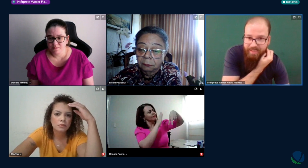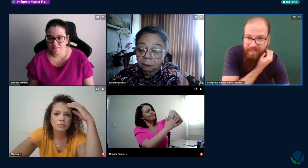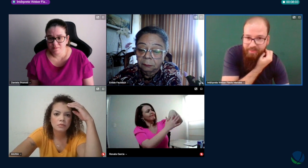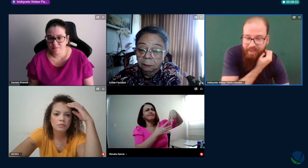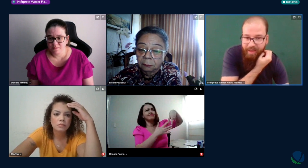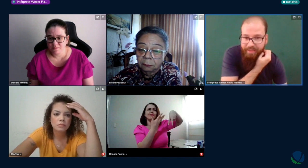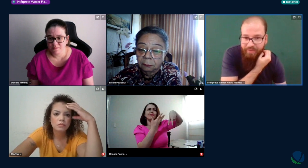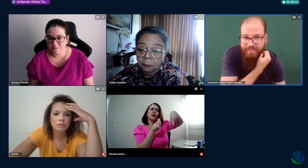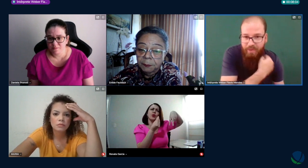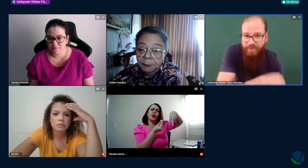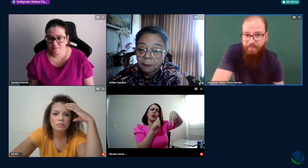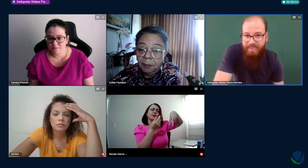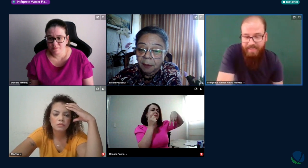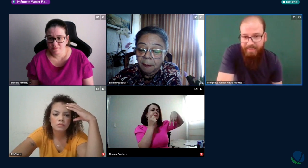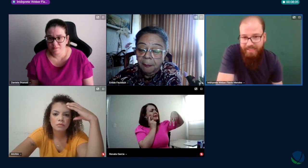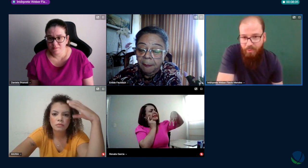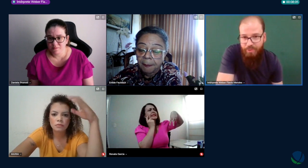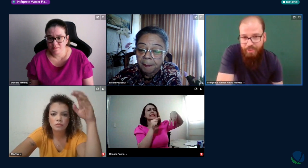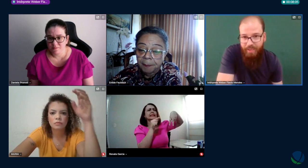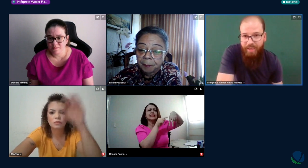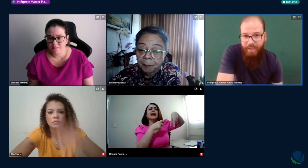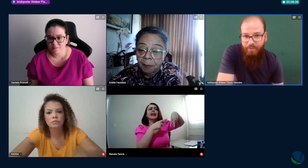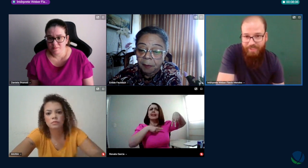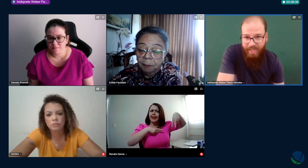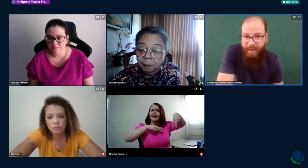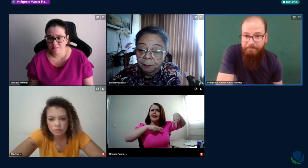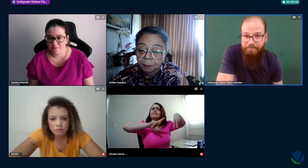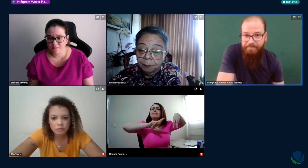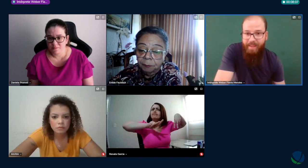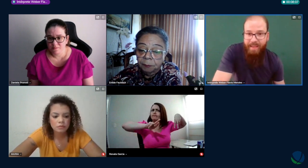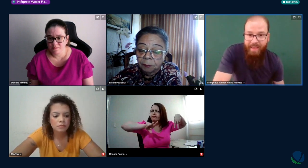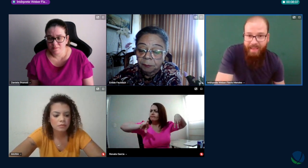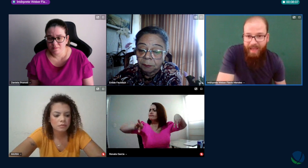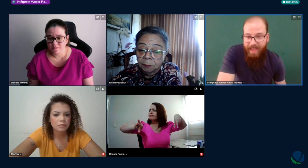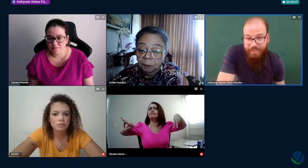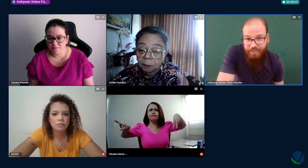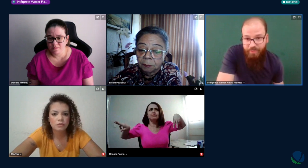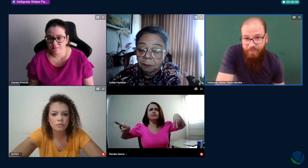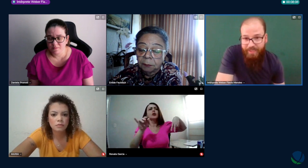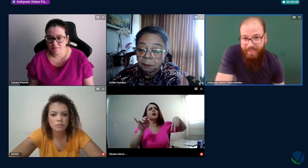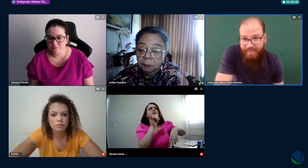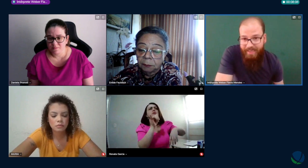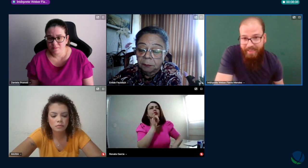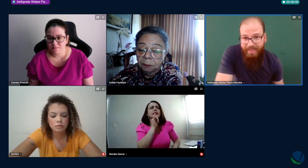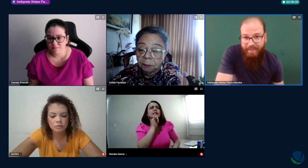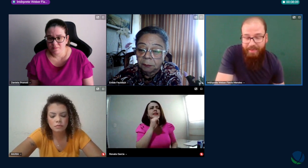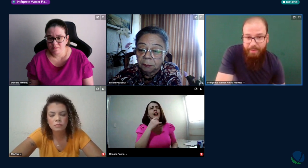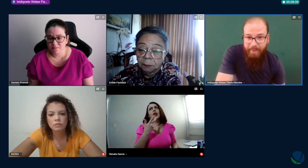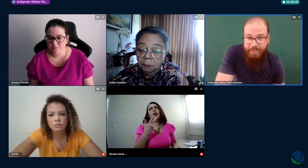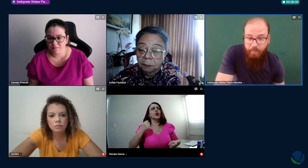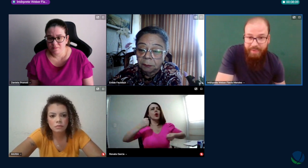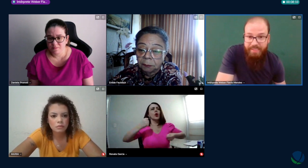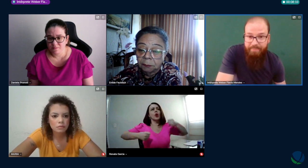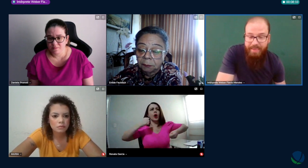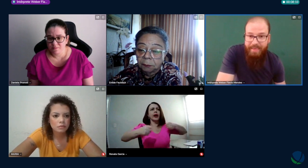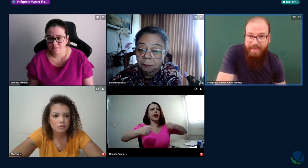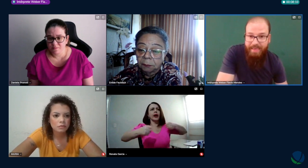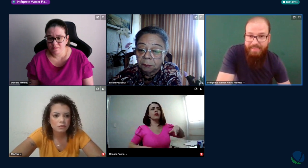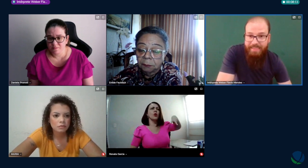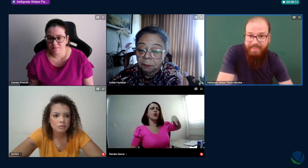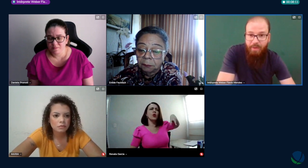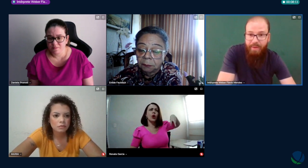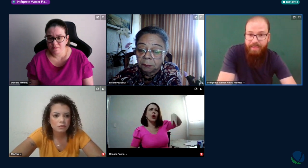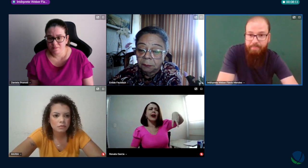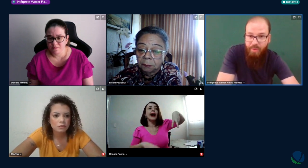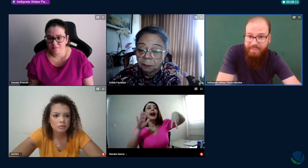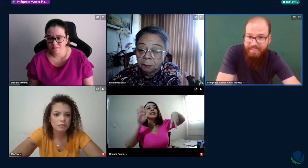pelo Ministério, a definição que o Ministério da Saúde nos dá. A gente viu que, eu percebi que